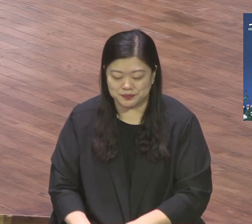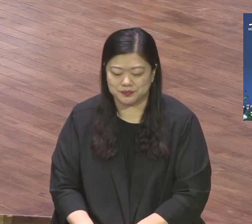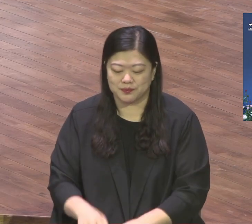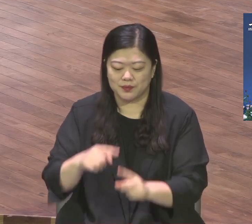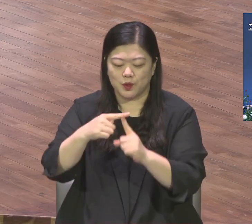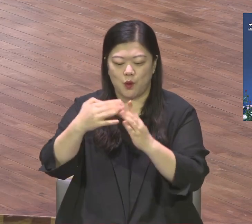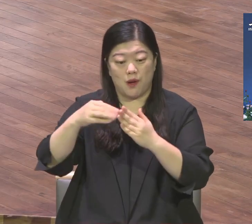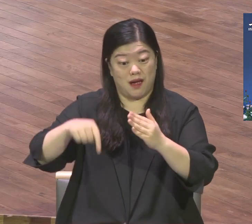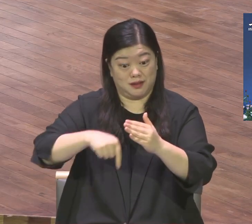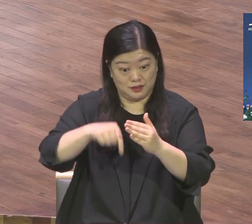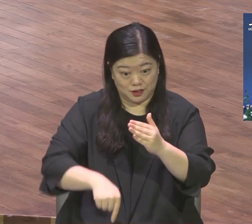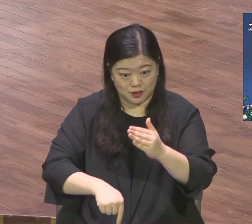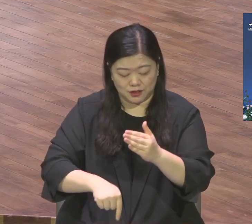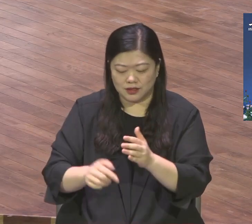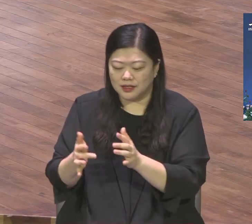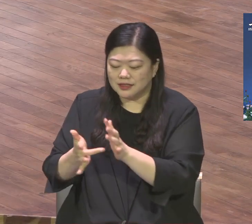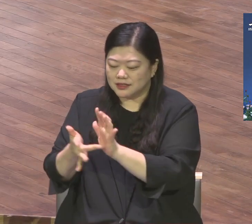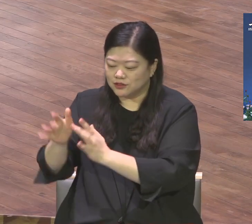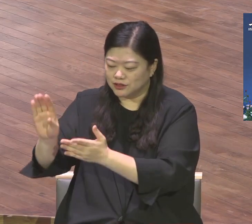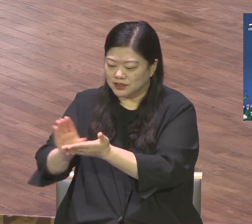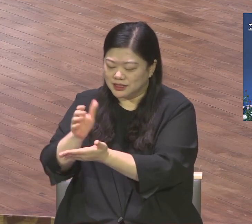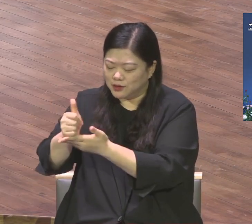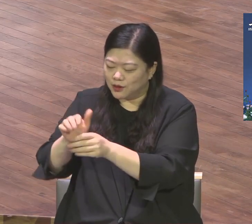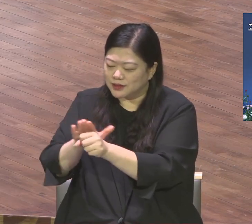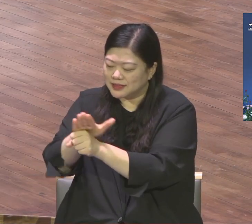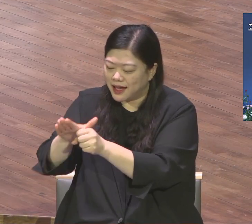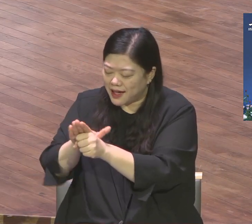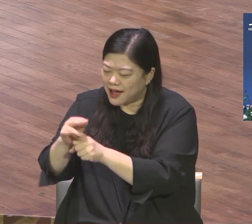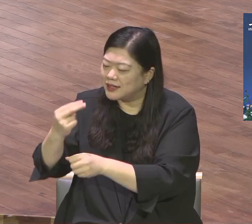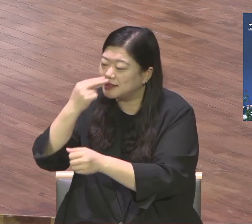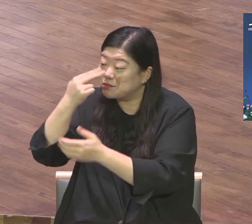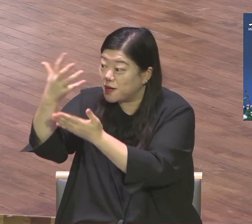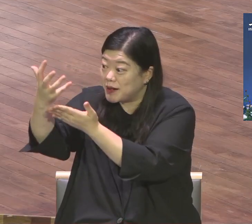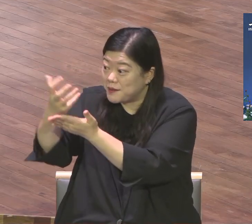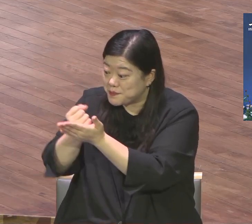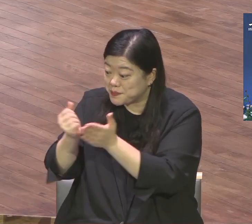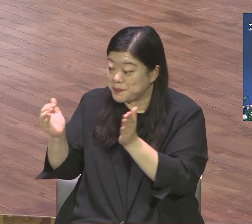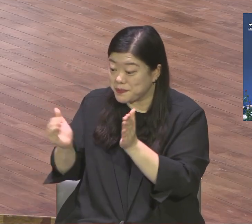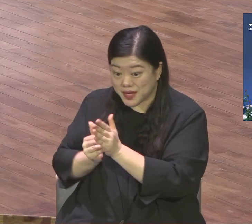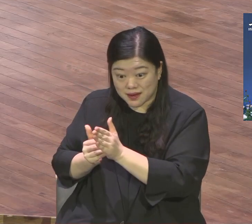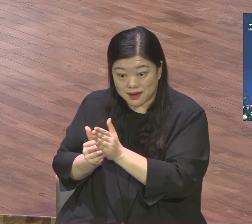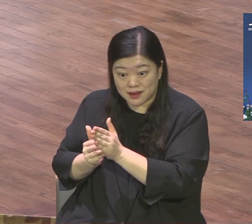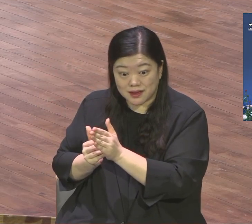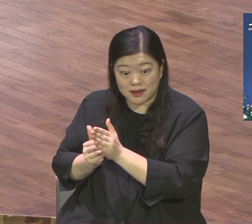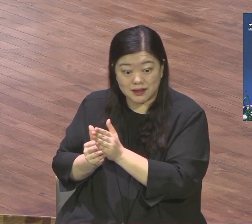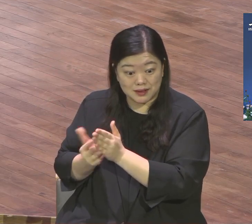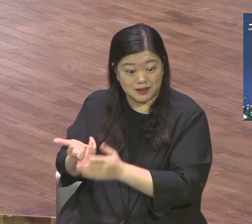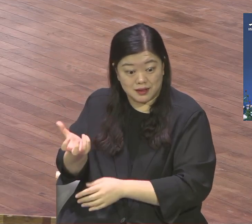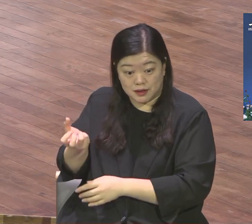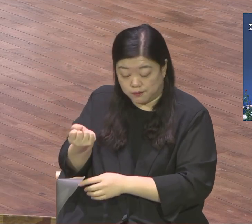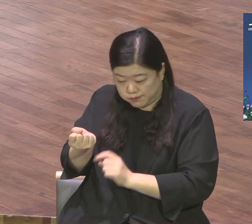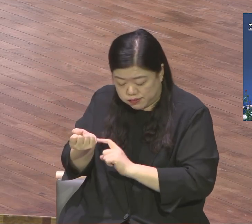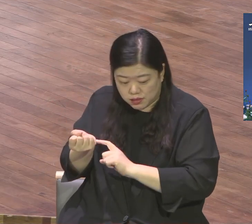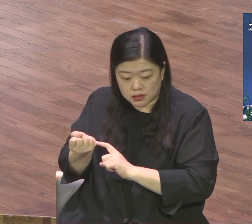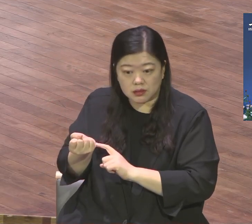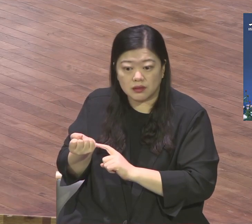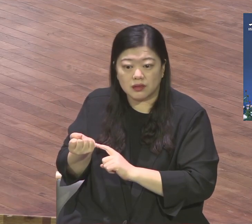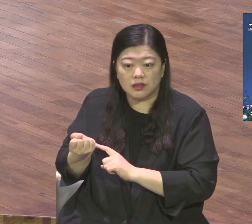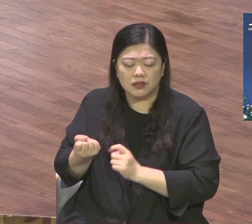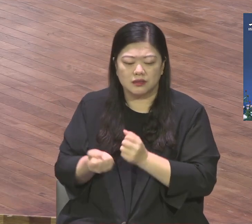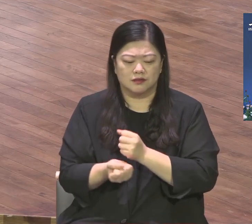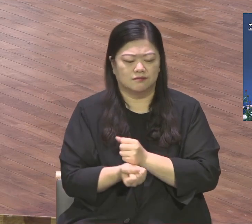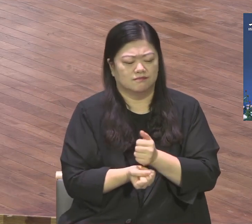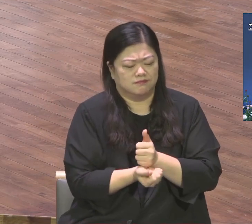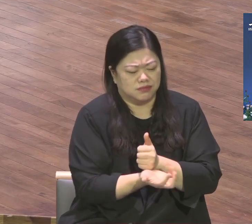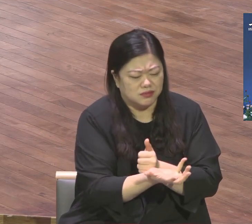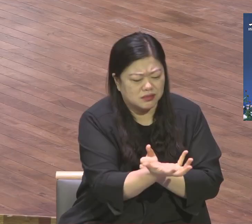예수 그리스도의 생명으로 이루어진 이 생명 공동체고 그 사랑을 서로